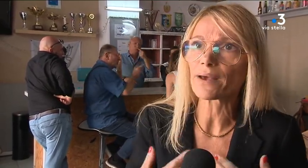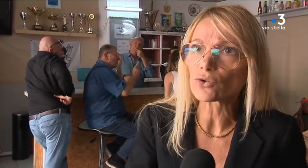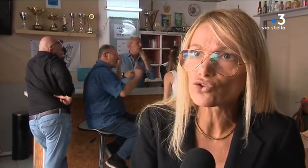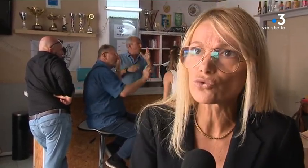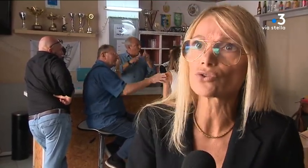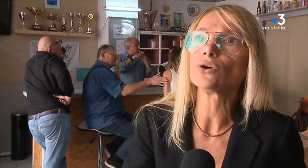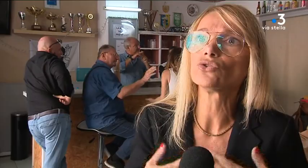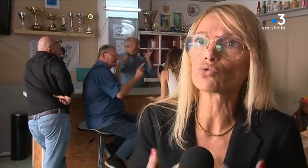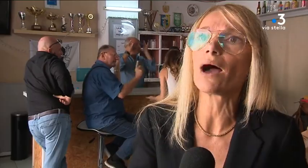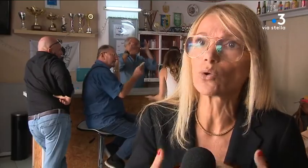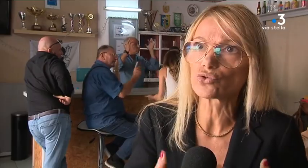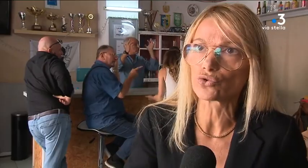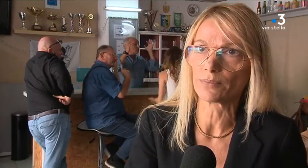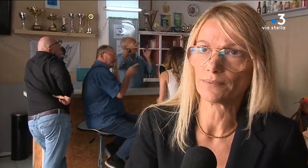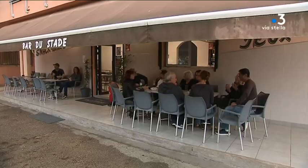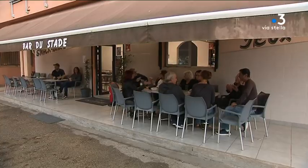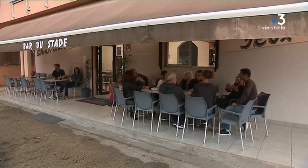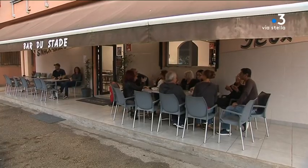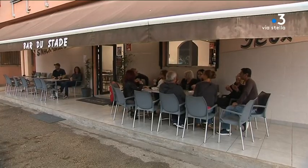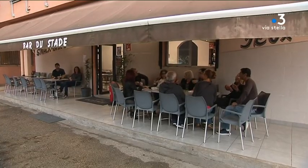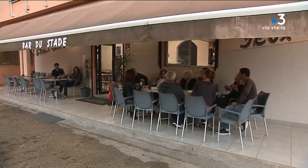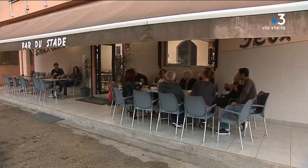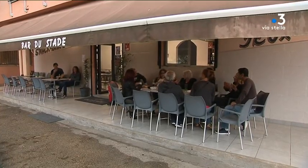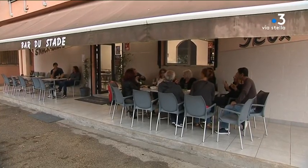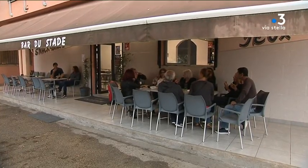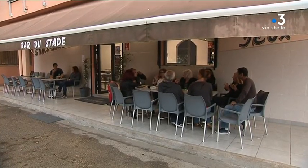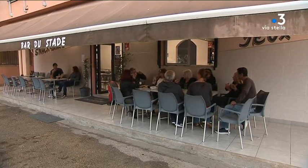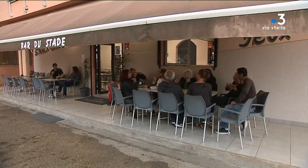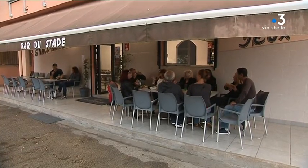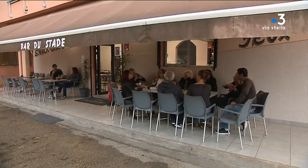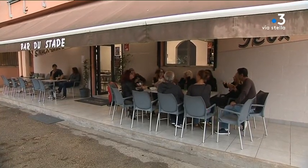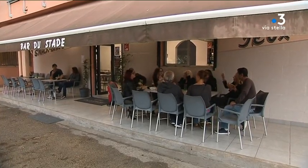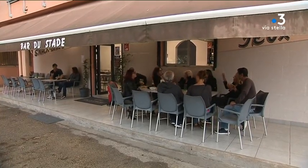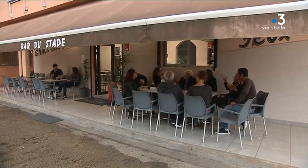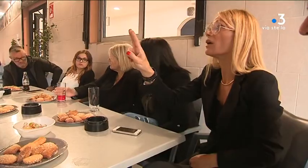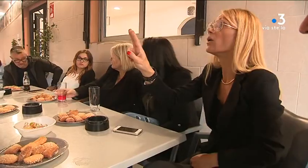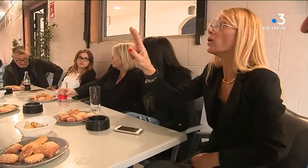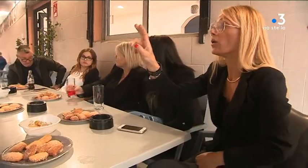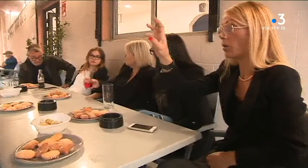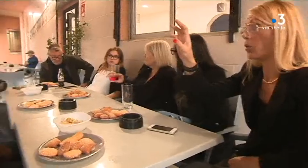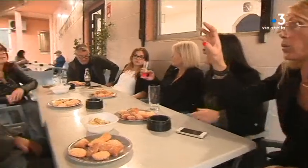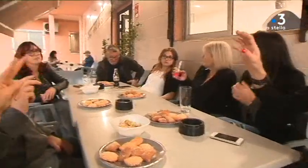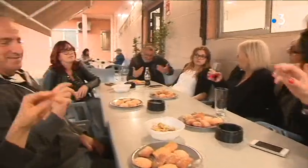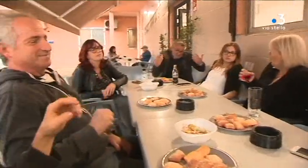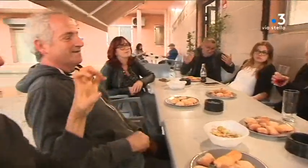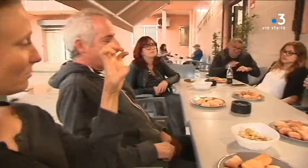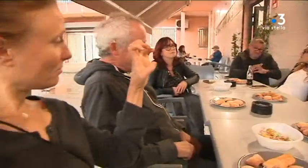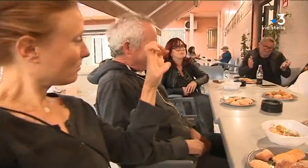personnes sourdes soient autonomes. Et ce jour-là, la réunion organisée portait aussi sur l'installation de Cafécine sur Bastia